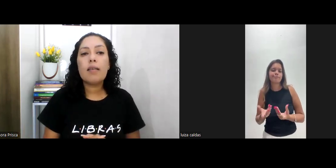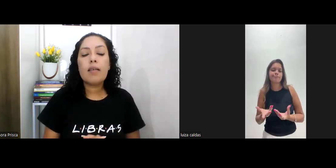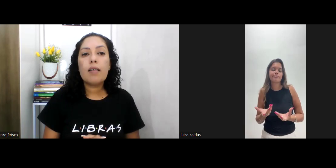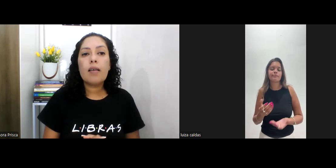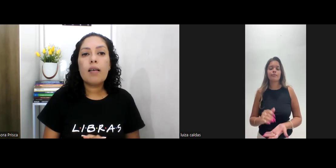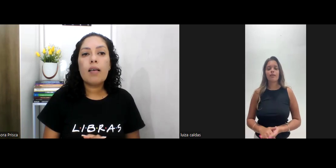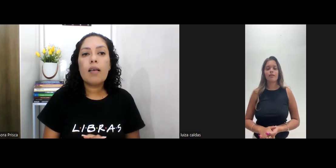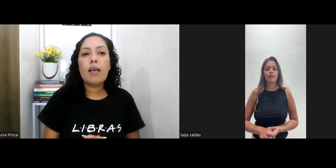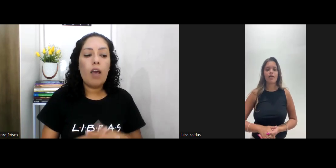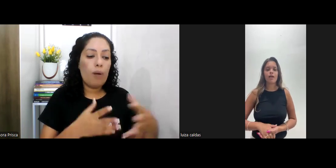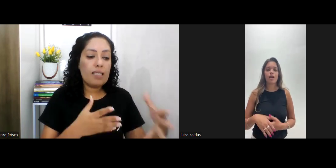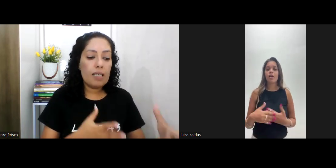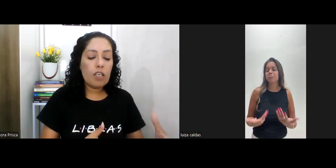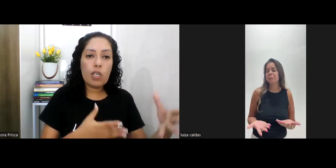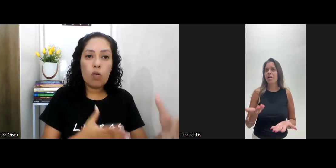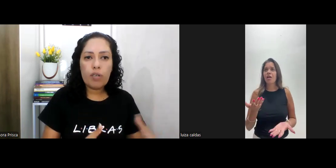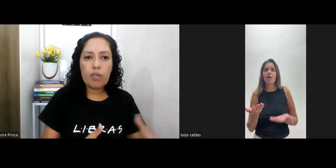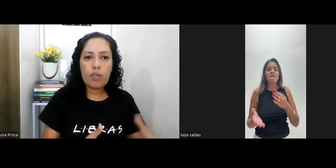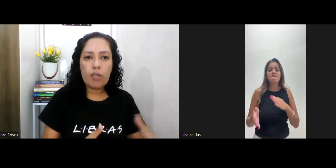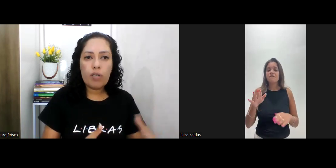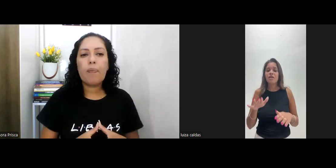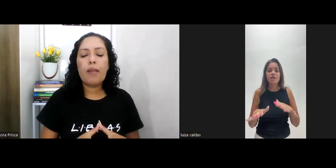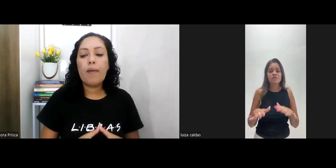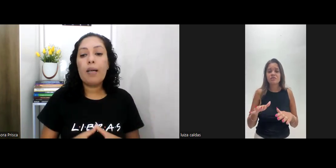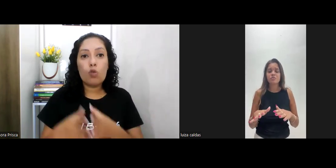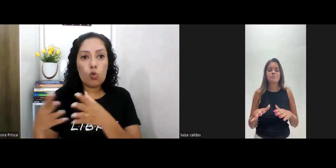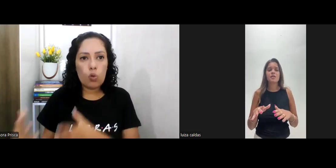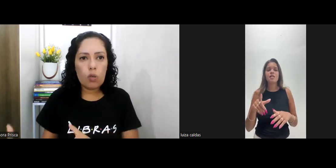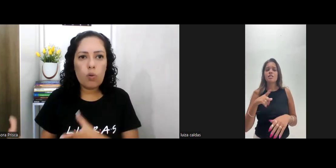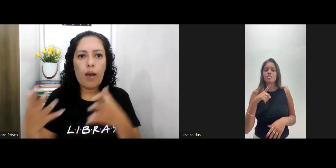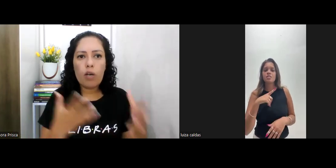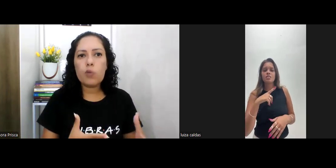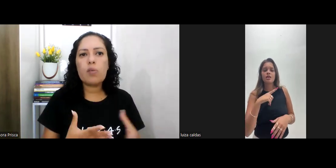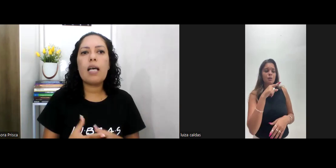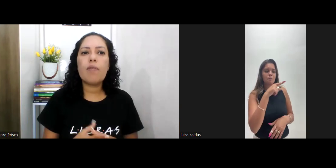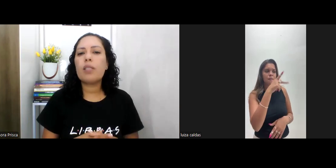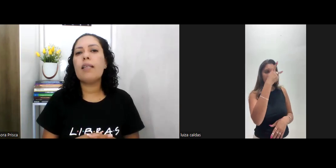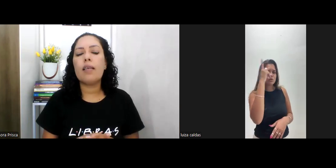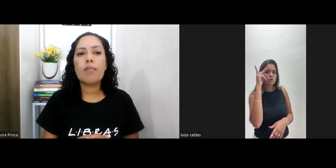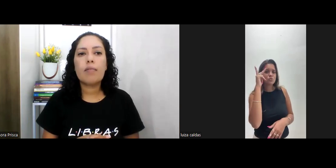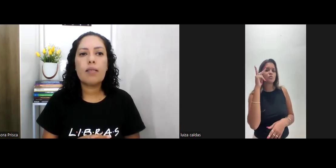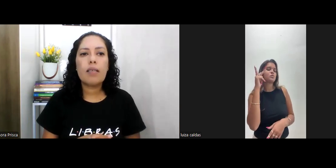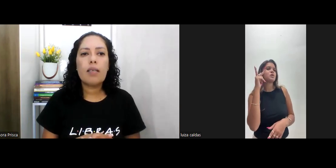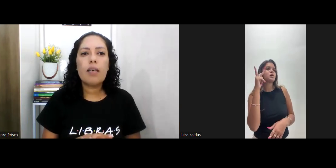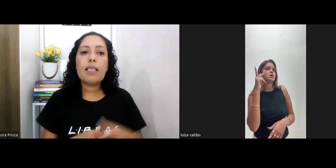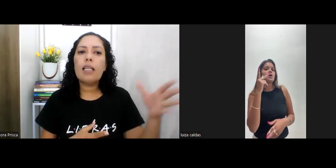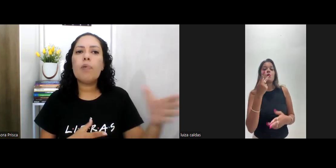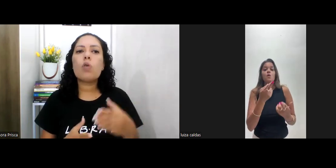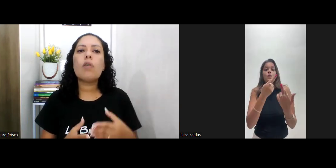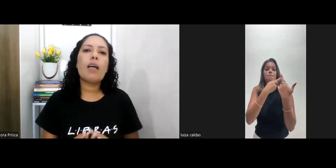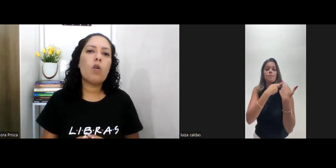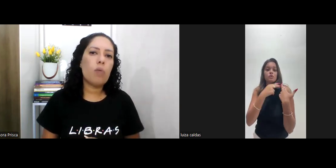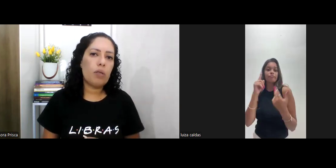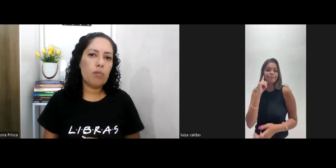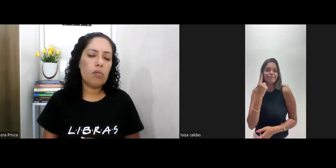internada, é o paciente que é ouvinte, mas o surdo é o responsável que está ali. E se aquela